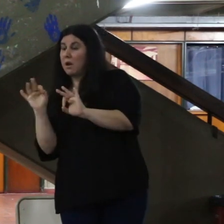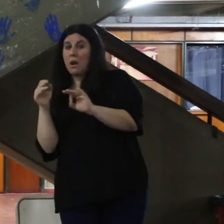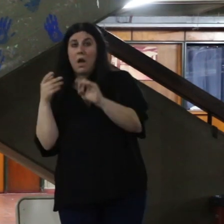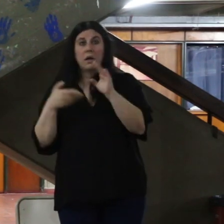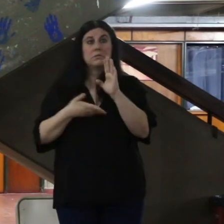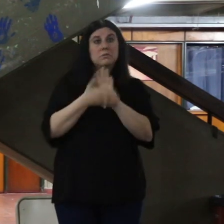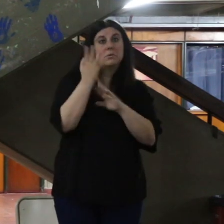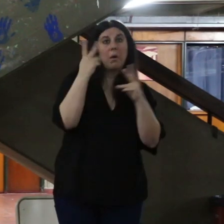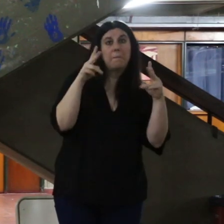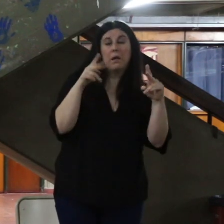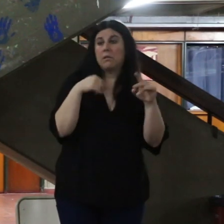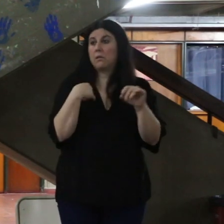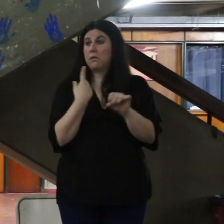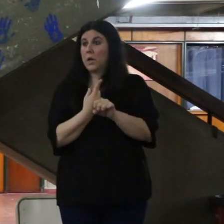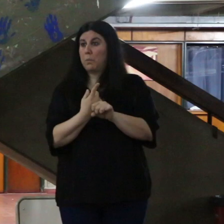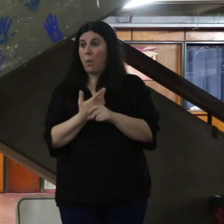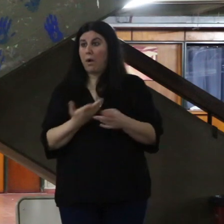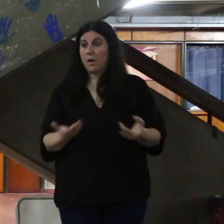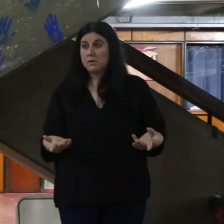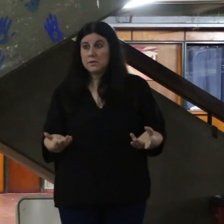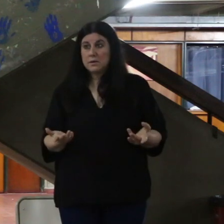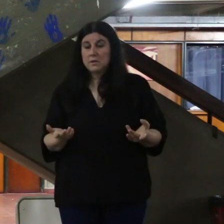bueno, digo,